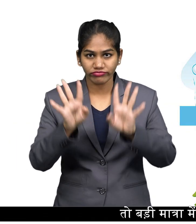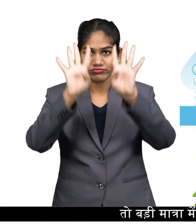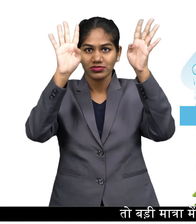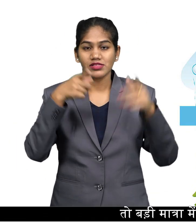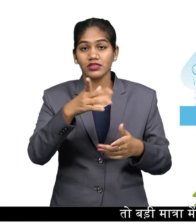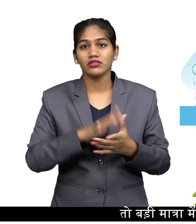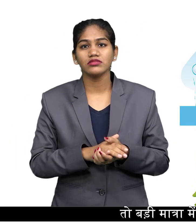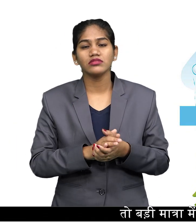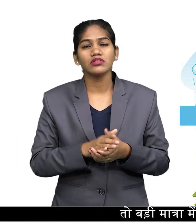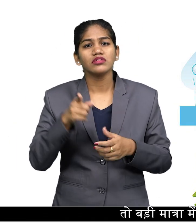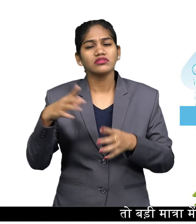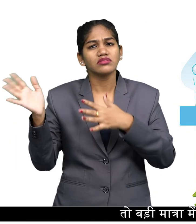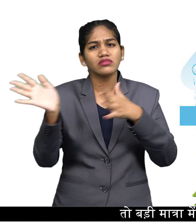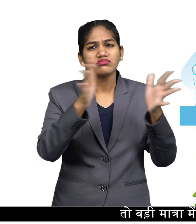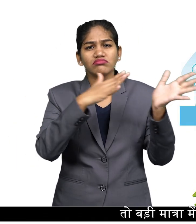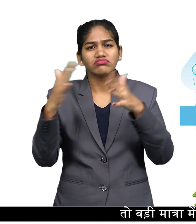चला जाता है।